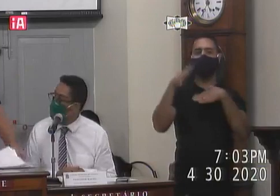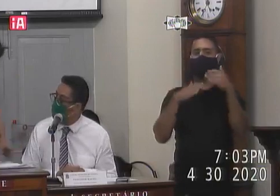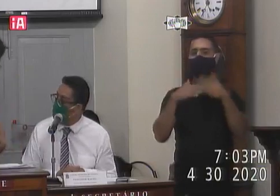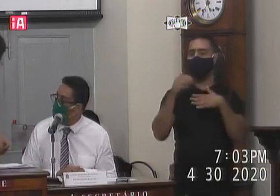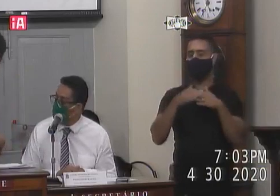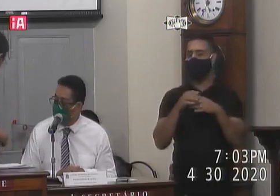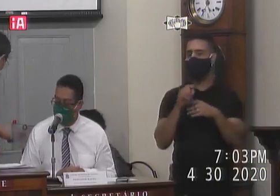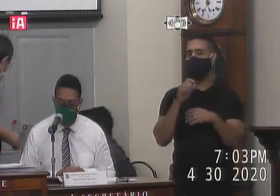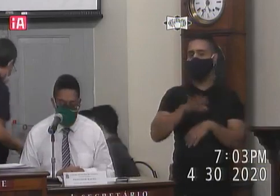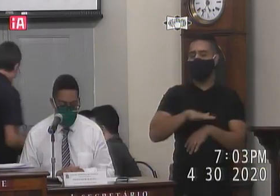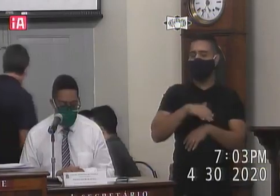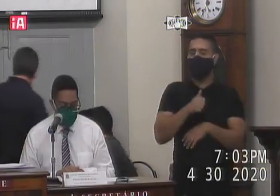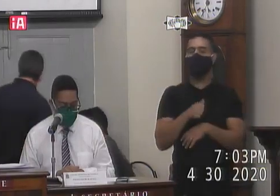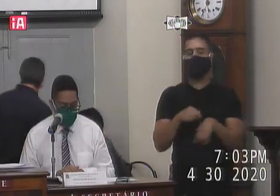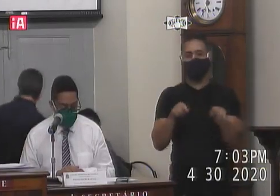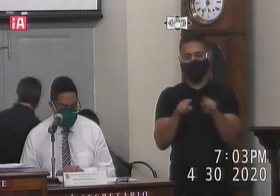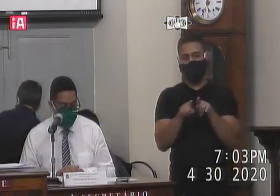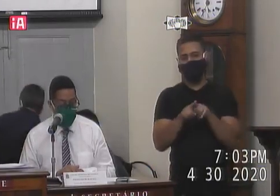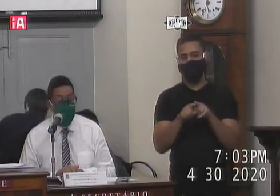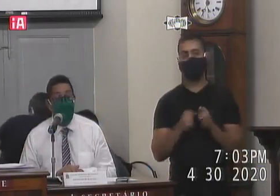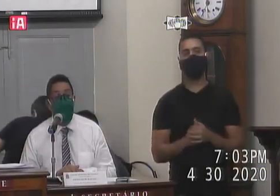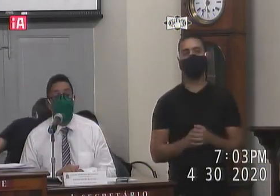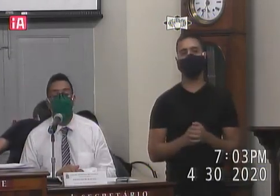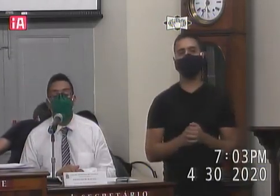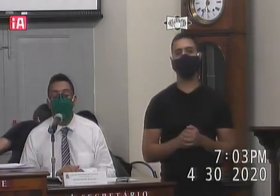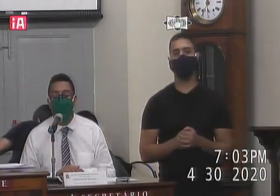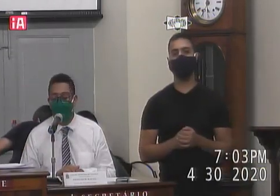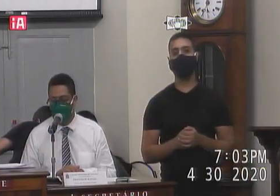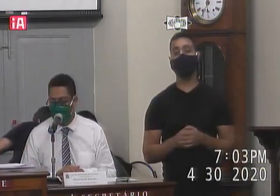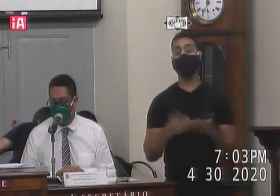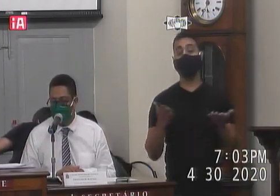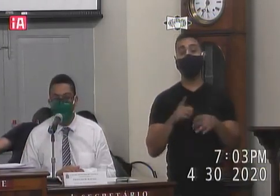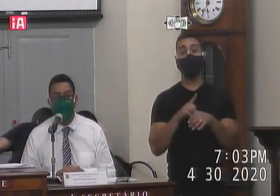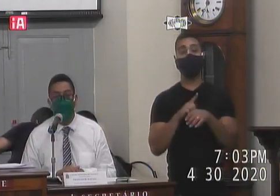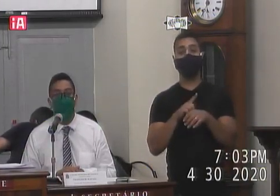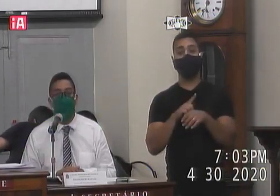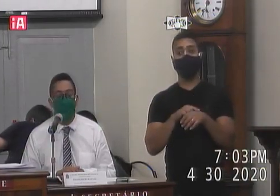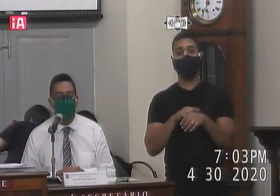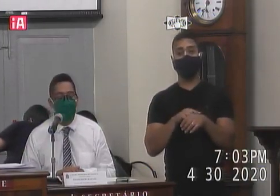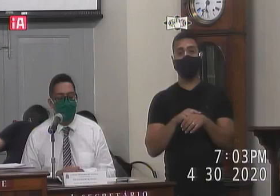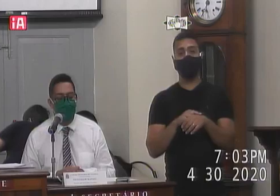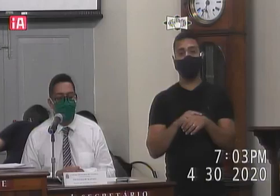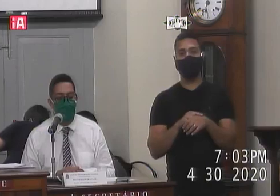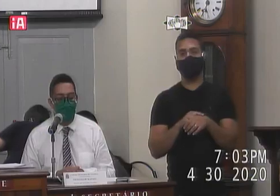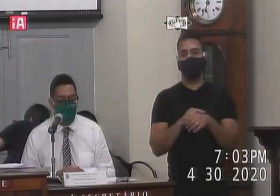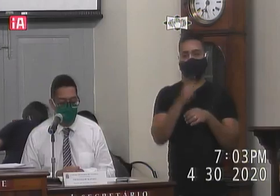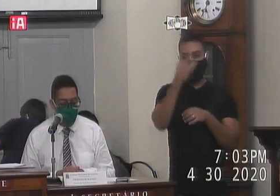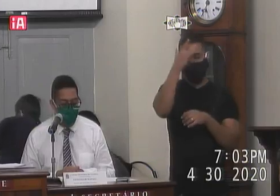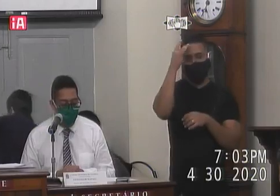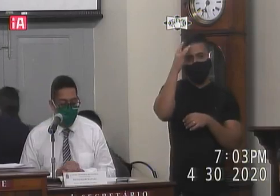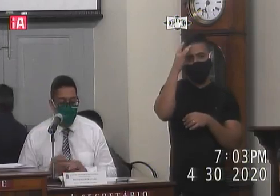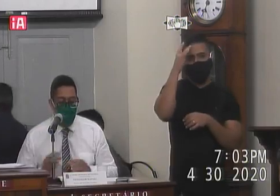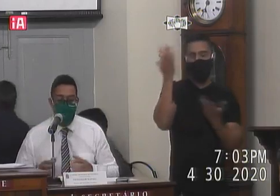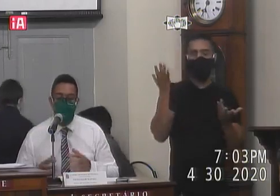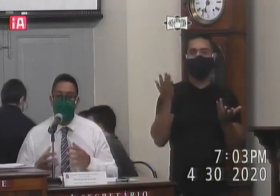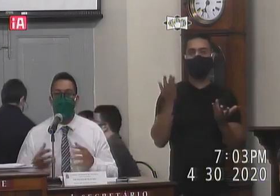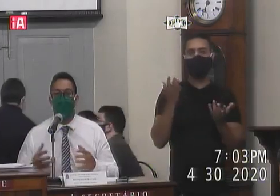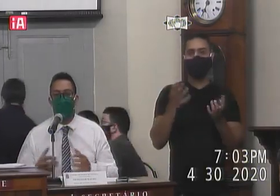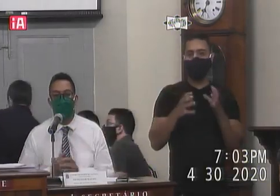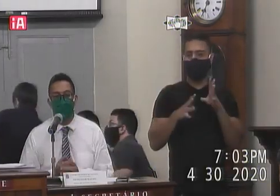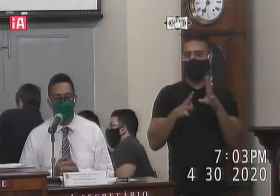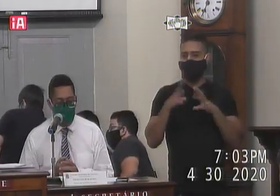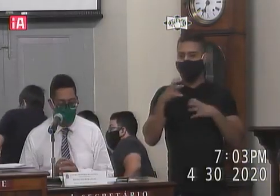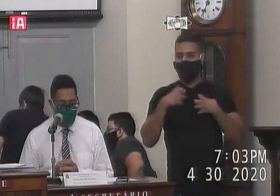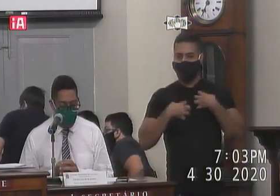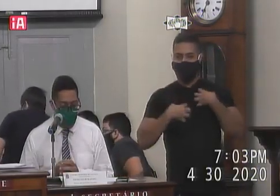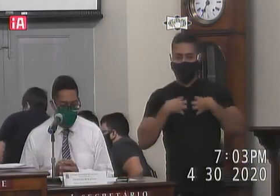orgulho, Mirra, que com certeza eles estão passando. E esse momento, o momento que os ânimos estão muito